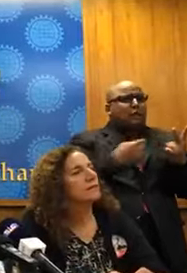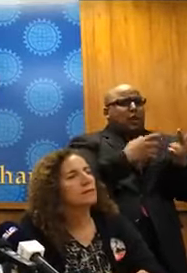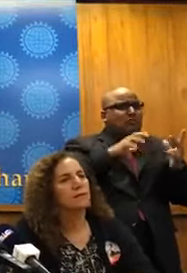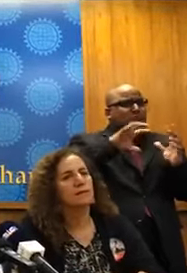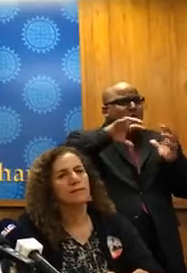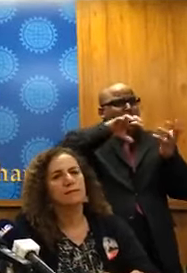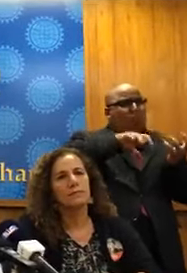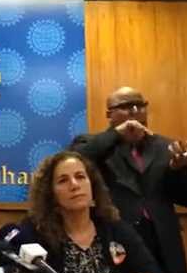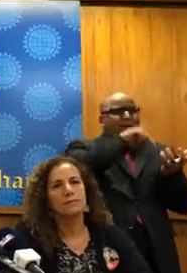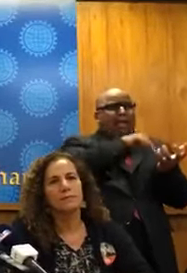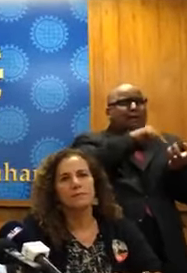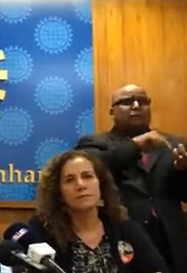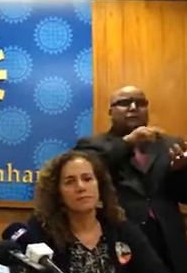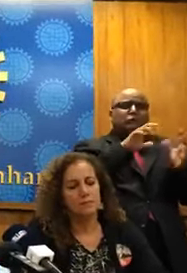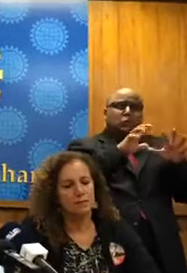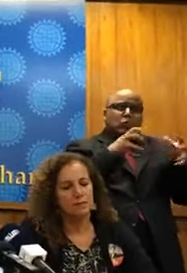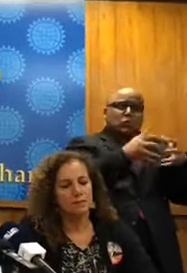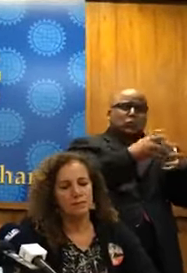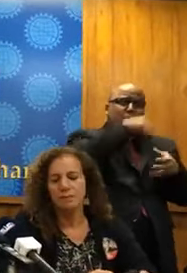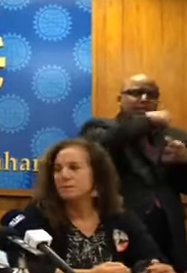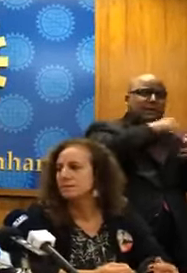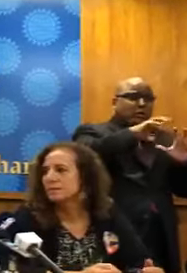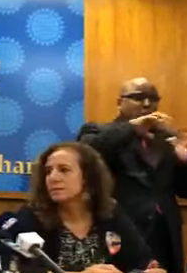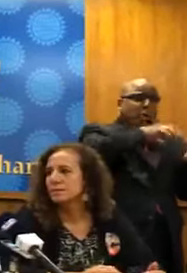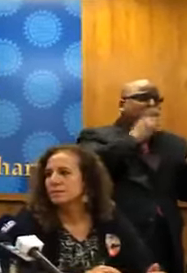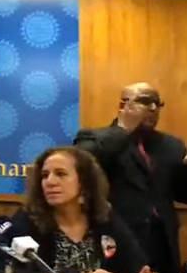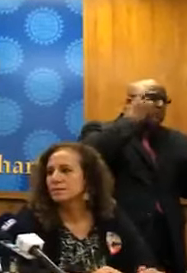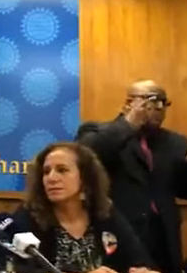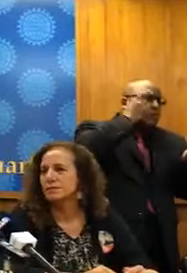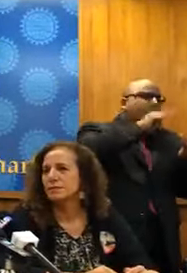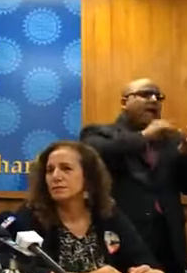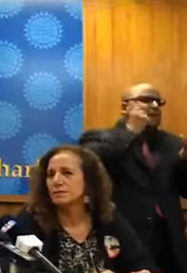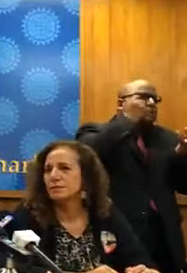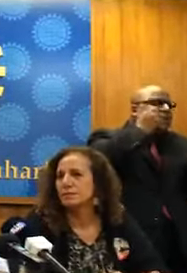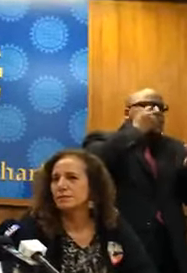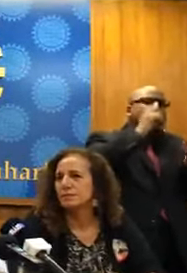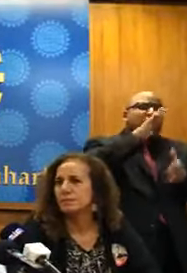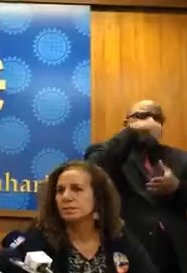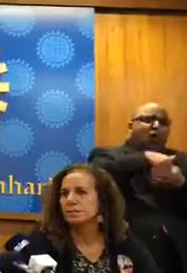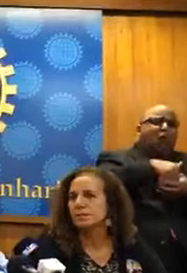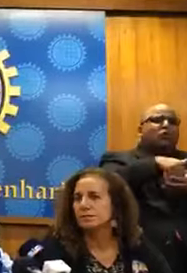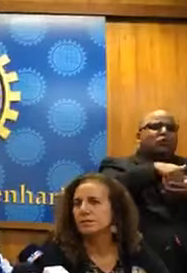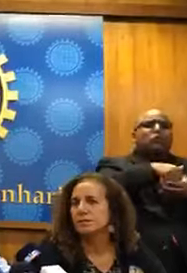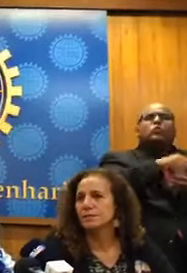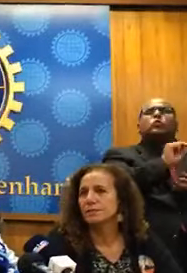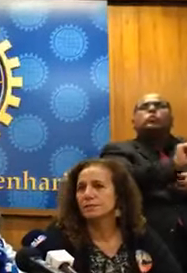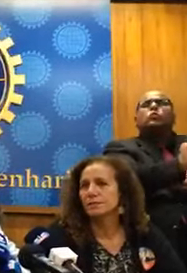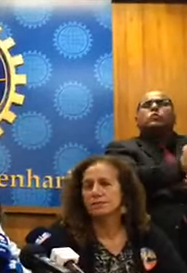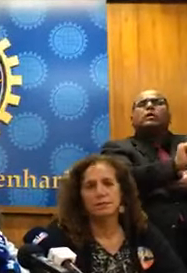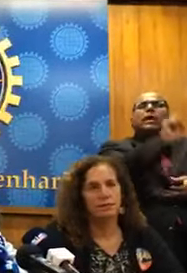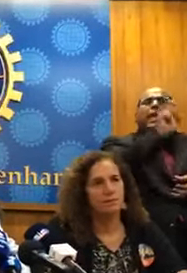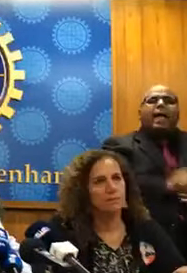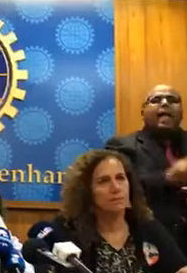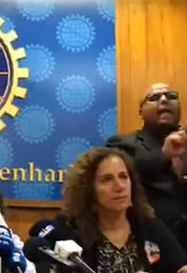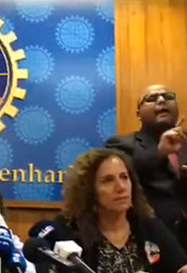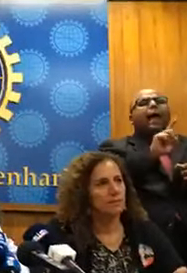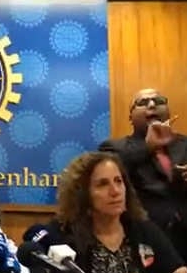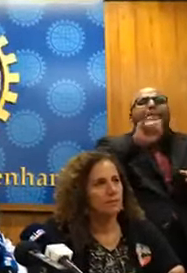Congresso, uma parte do novo Congresso foi eleito com base